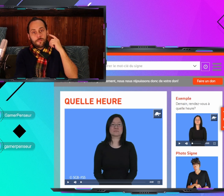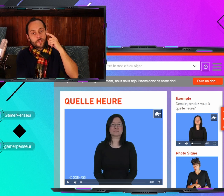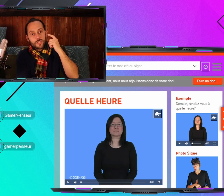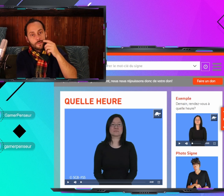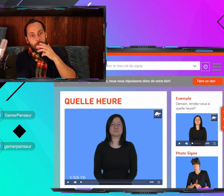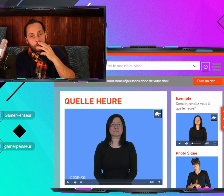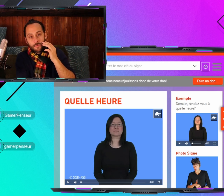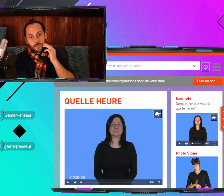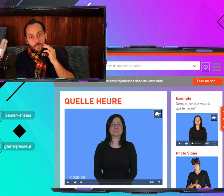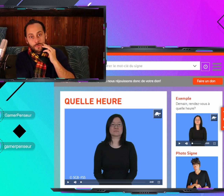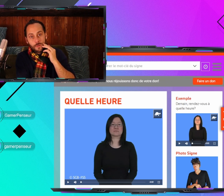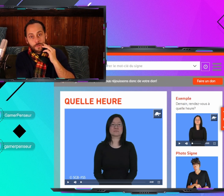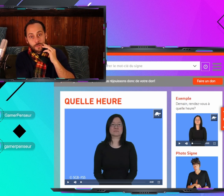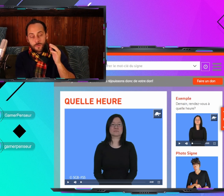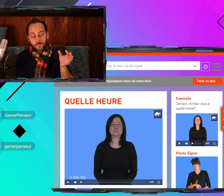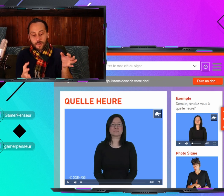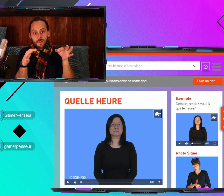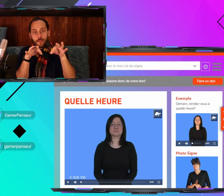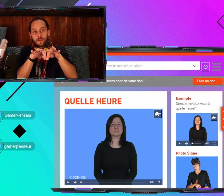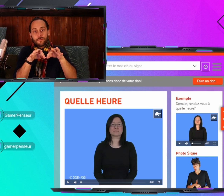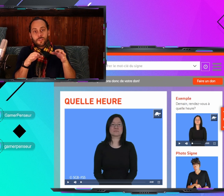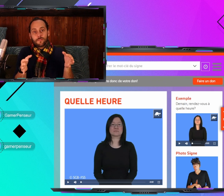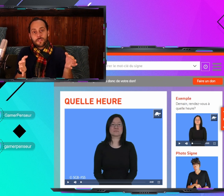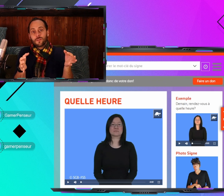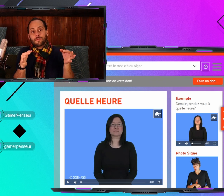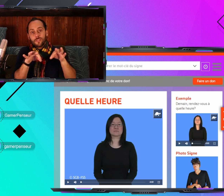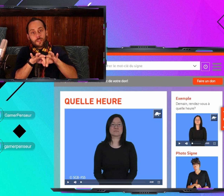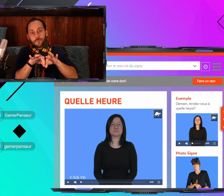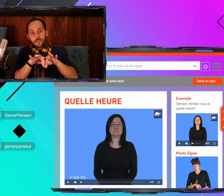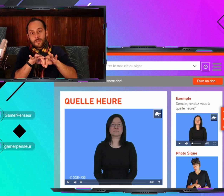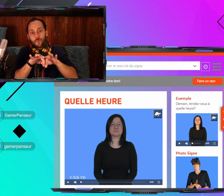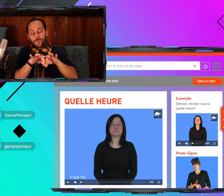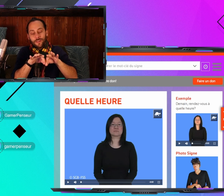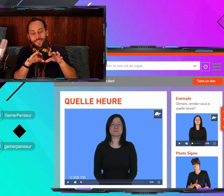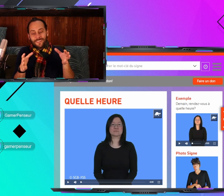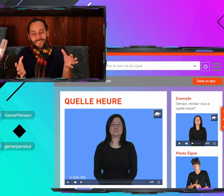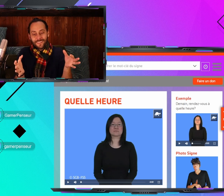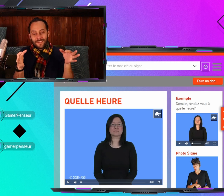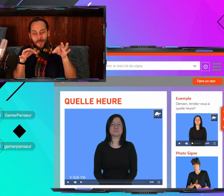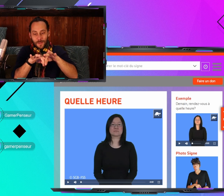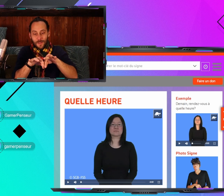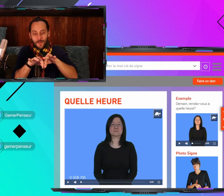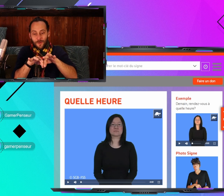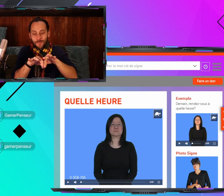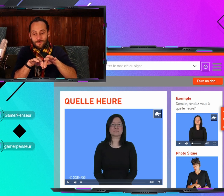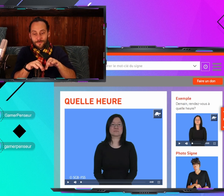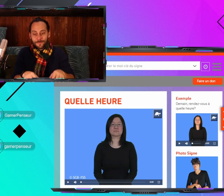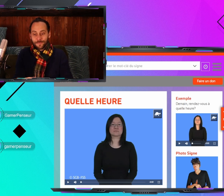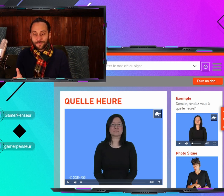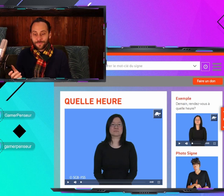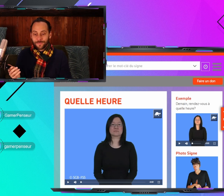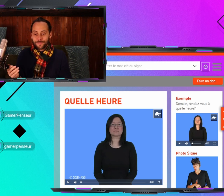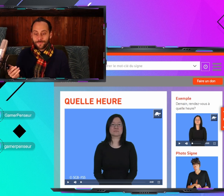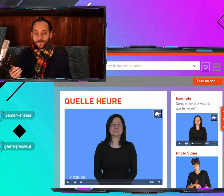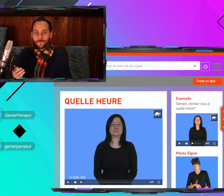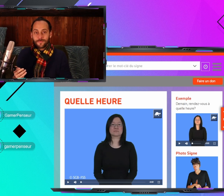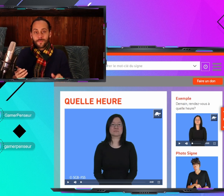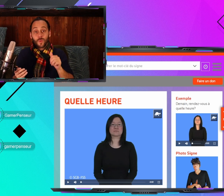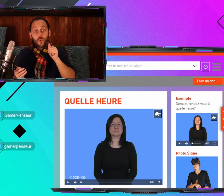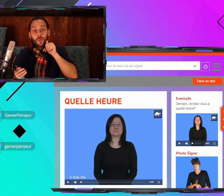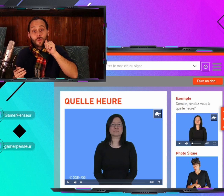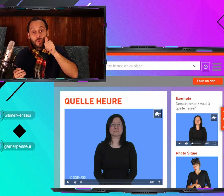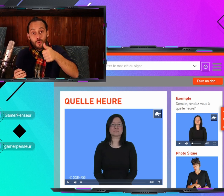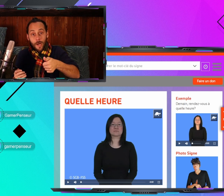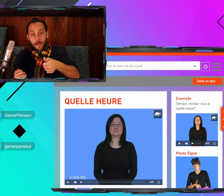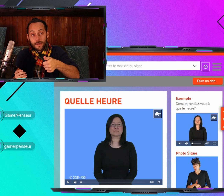Quand je réfléchis aux signes, des fois je suis plus sûr de faire juste, mais faut que je les fasse sans réfléchir, puis c'est bon. Rendez-vous.